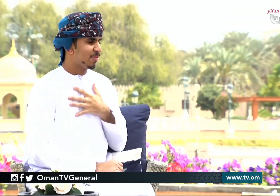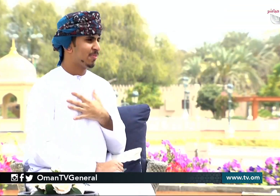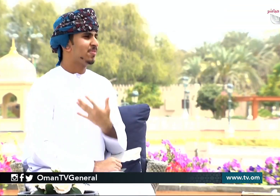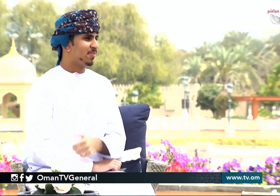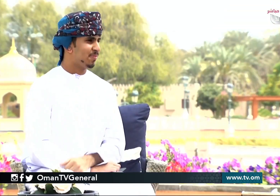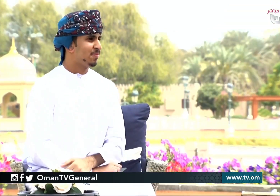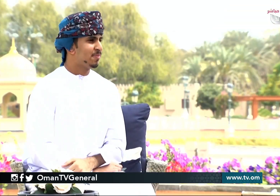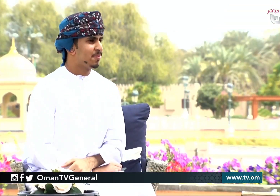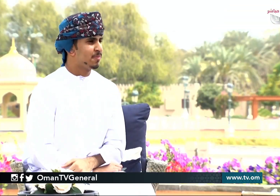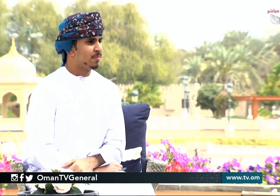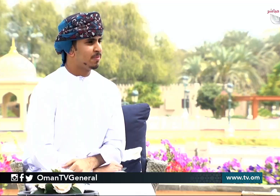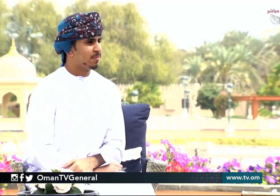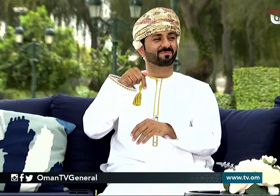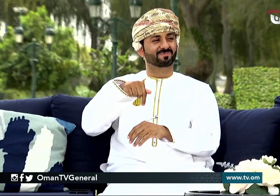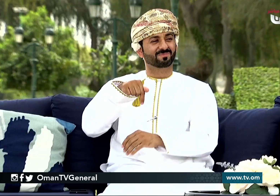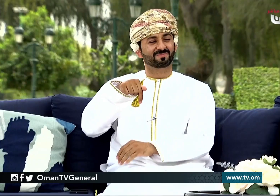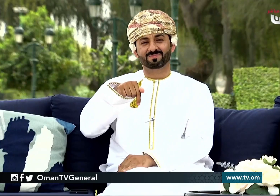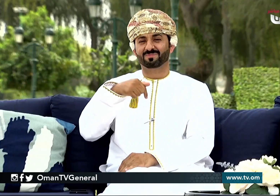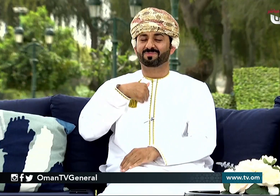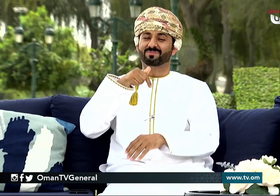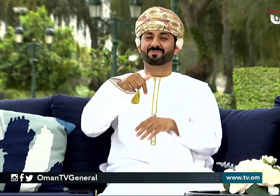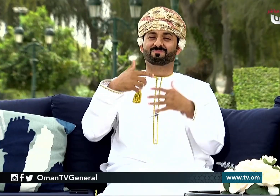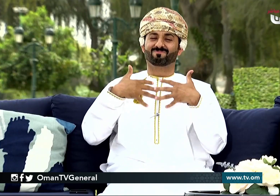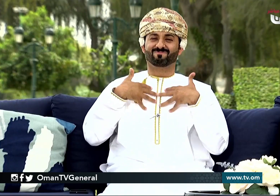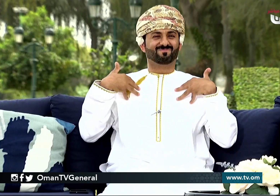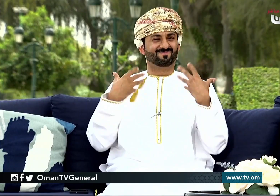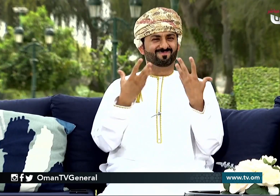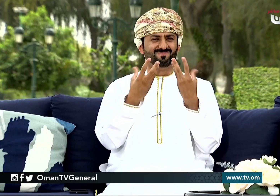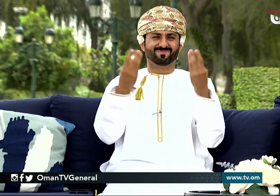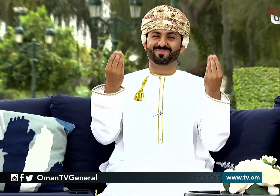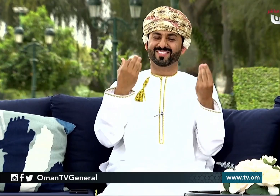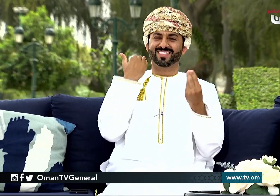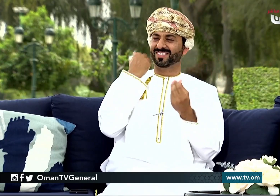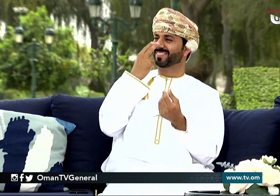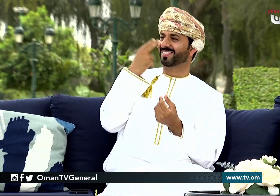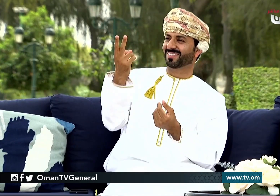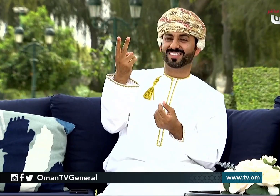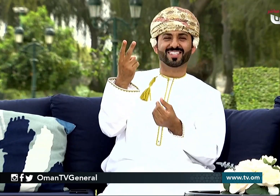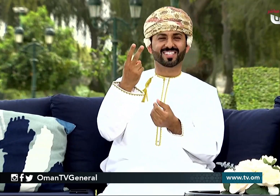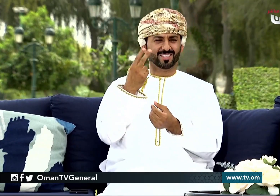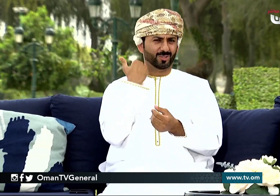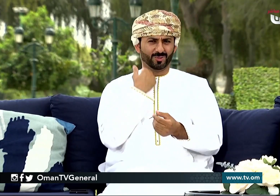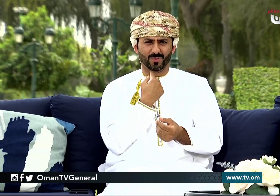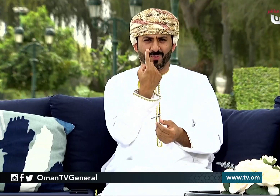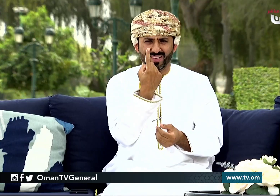أنا طبعا سعيد جدا بهذه التجربة. أنا طبعا سعيد أيضا أن أشاهد كثير، أن أشاهد المؤيد.